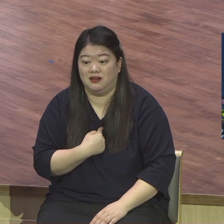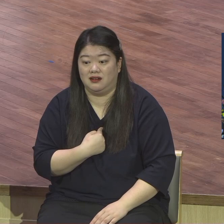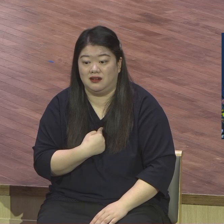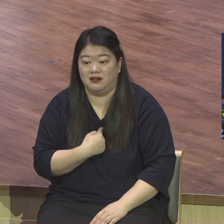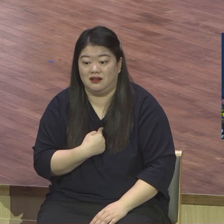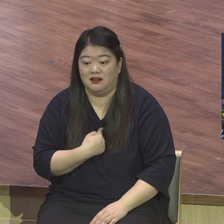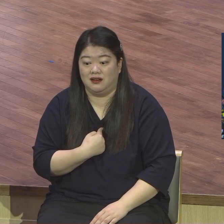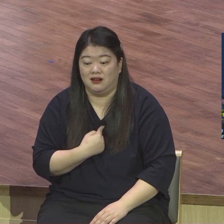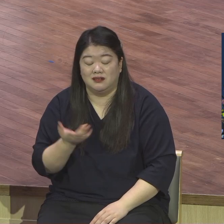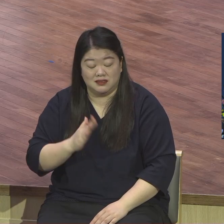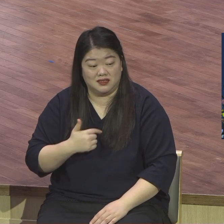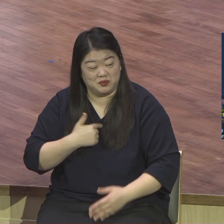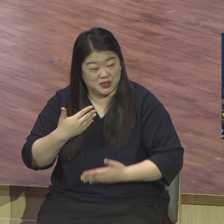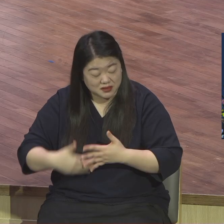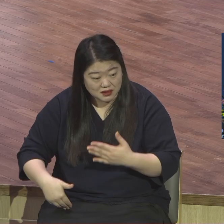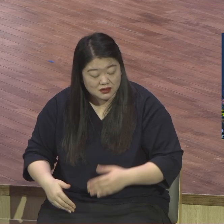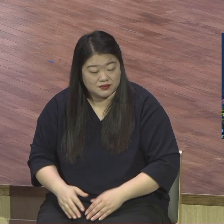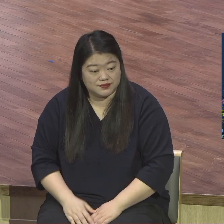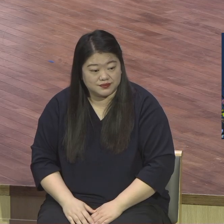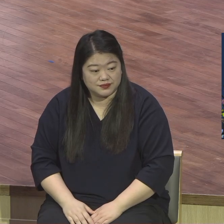하나님이 그렇게 하시는구나.